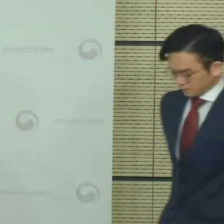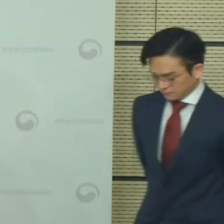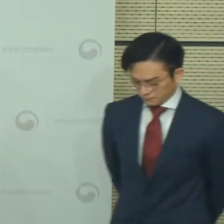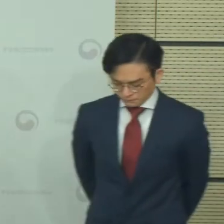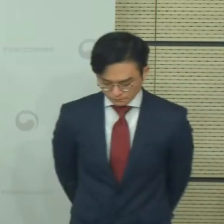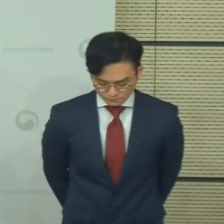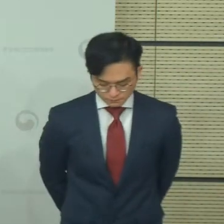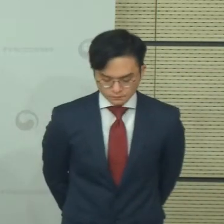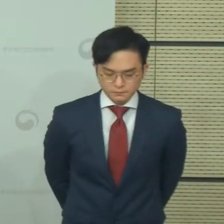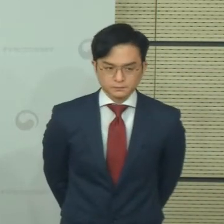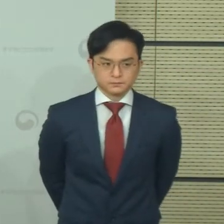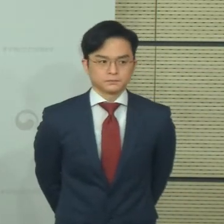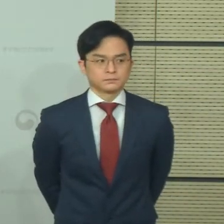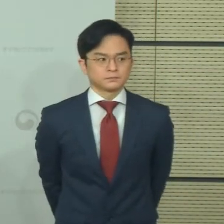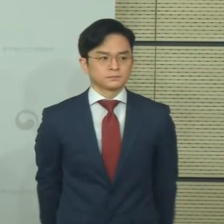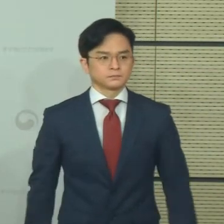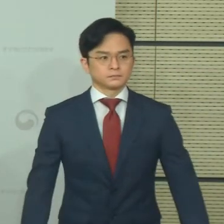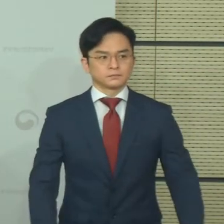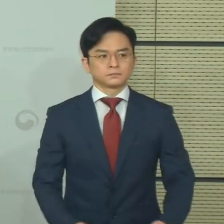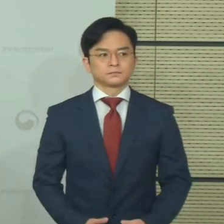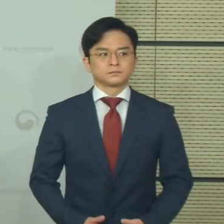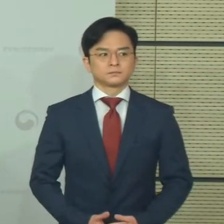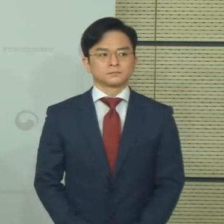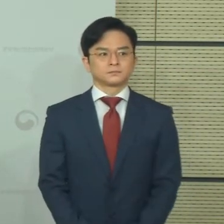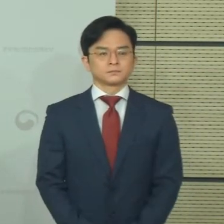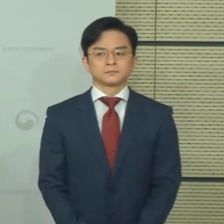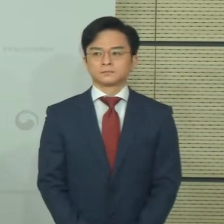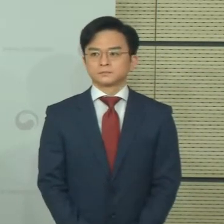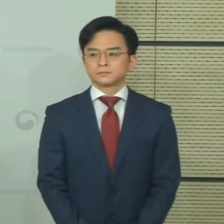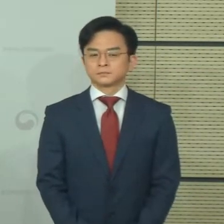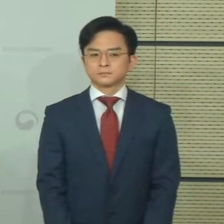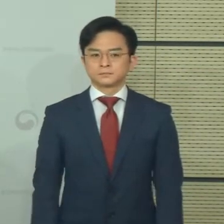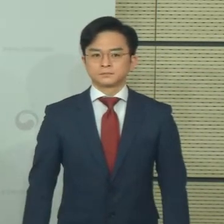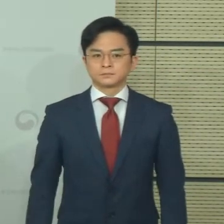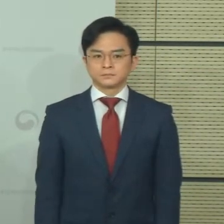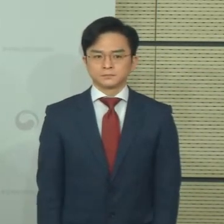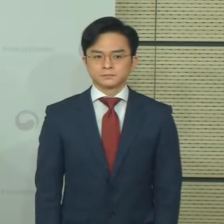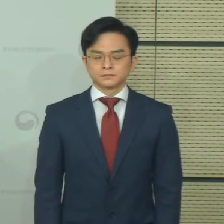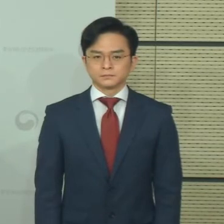네. 혹시 추가 답변하실 것